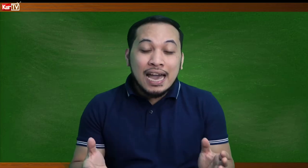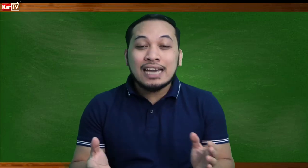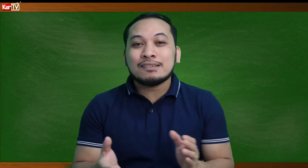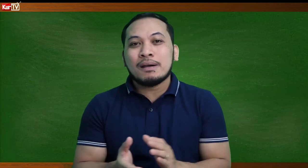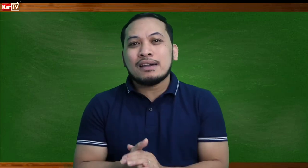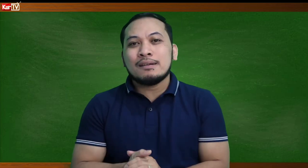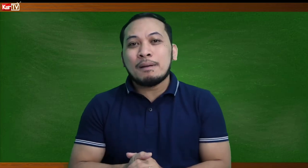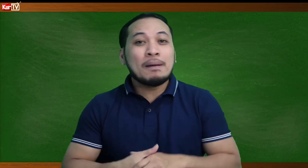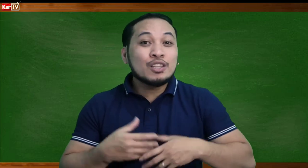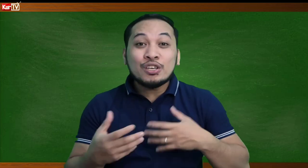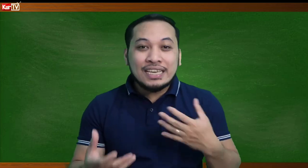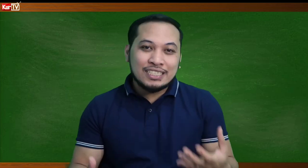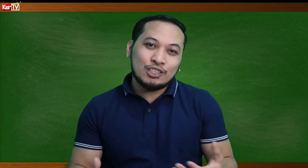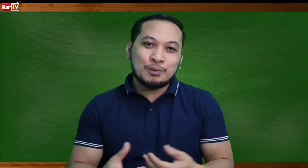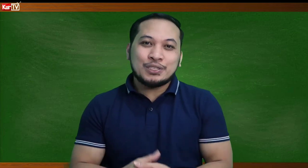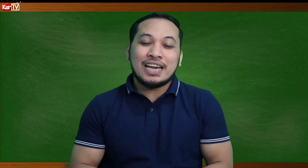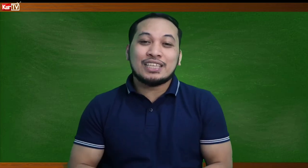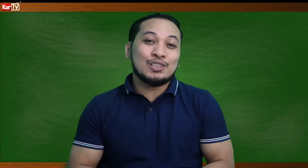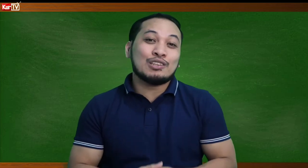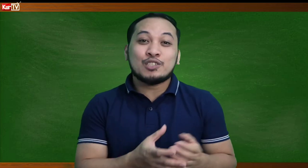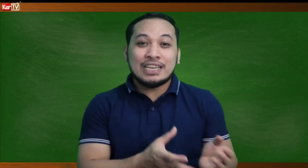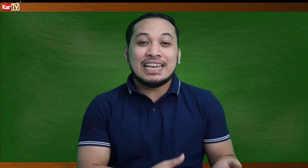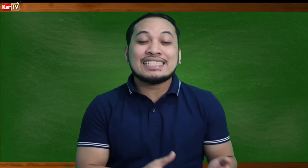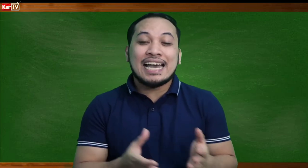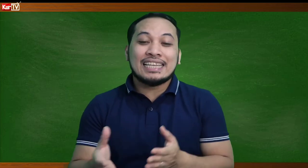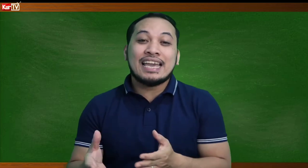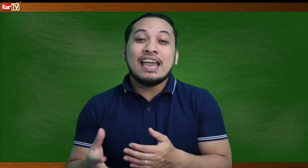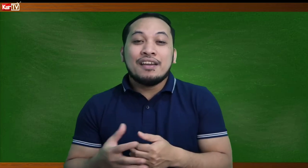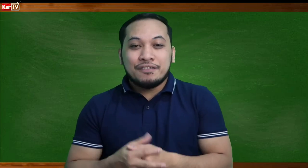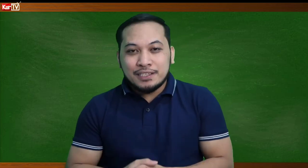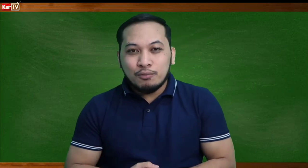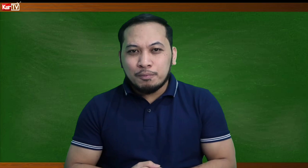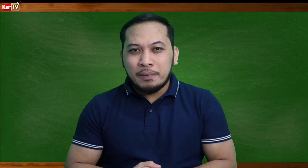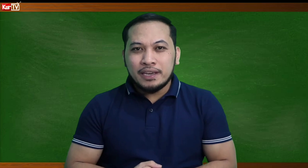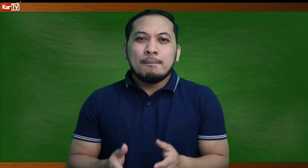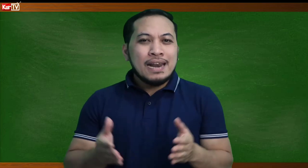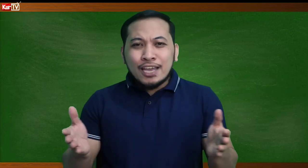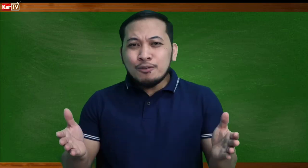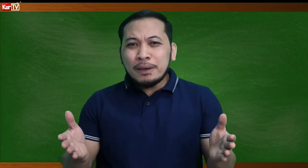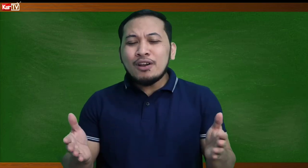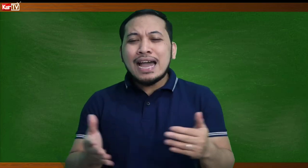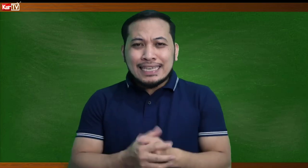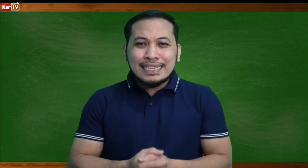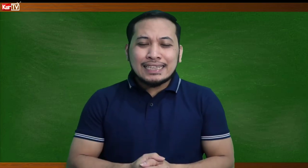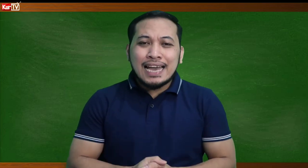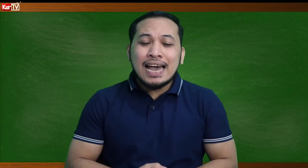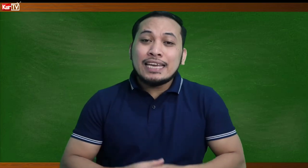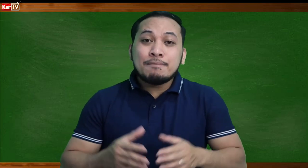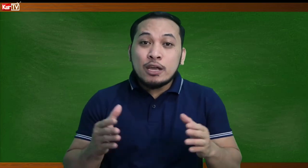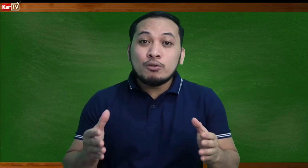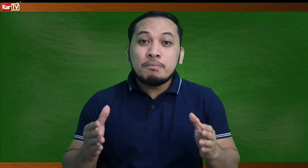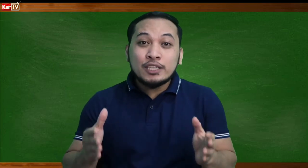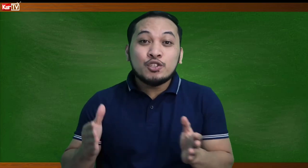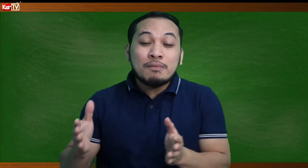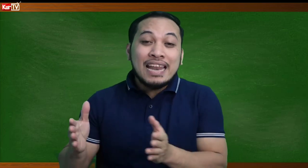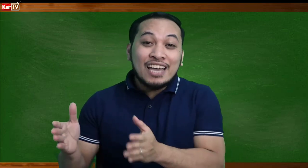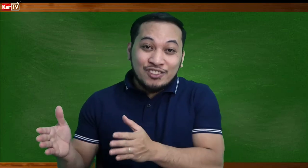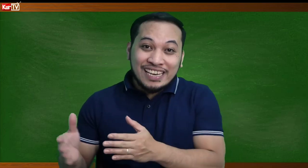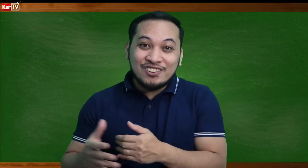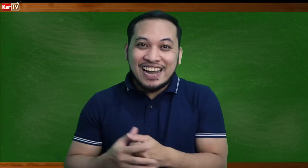at pagpapatronize dito po sa ating YouTube channel at sa ating Facebook page. Malayo pa yung ating tatahakin pero medyo malayo na rin yung